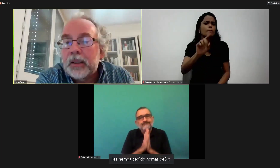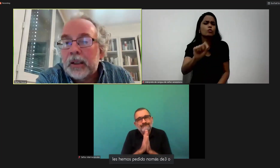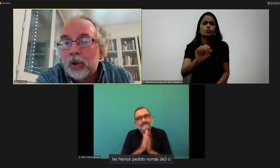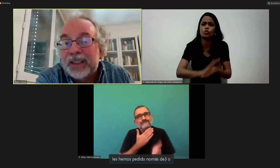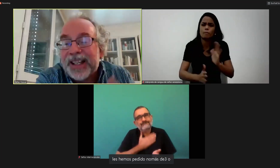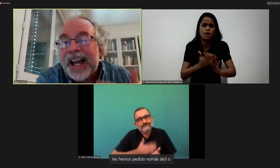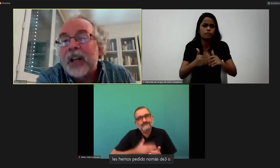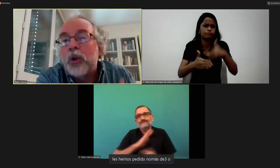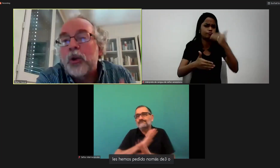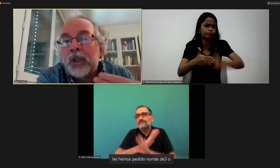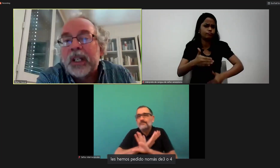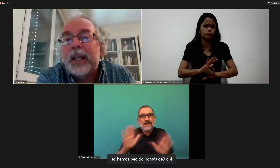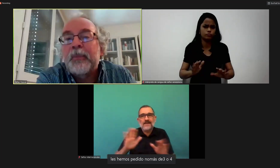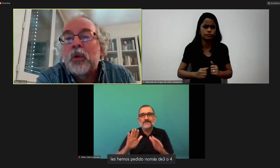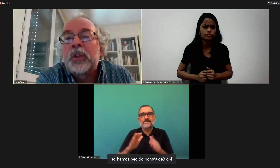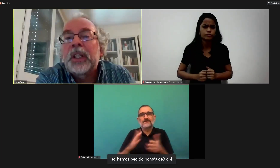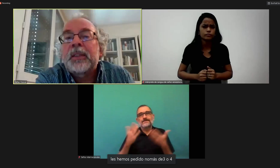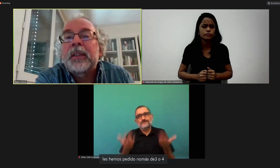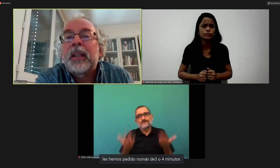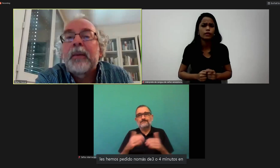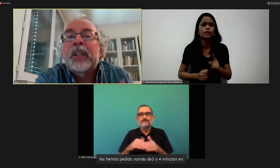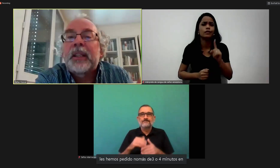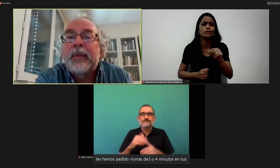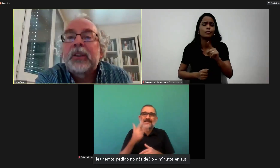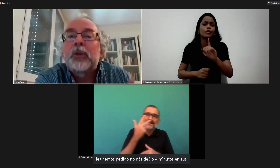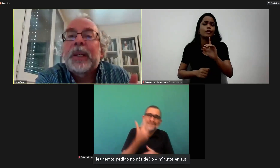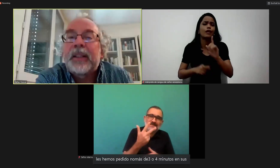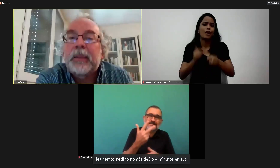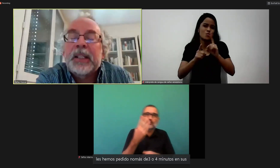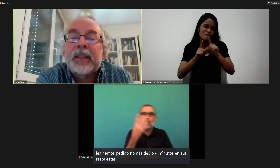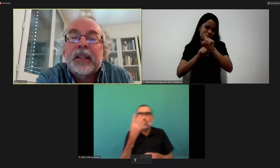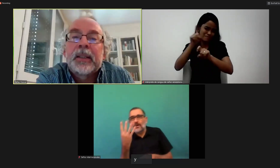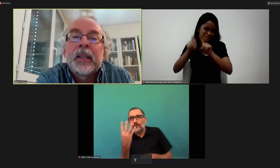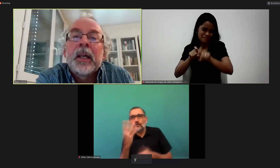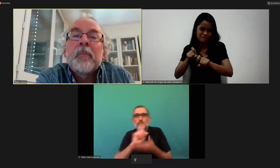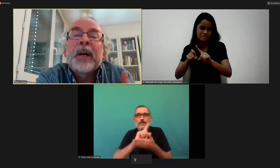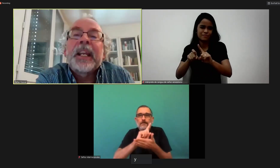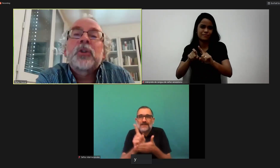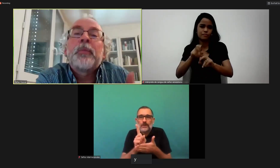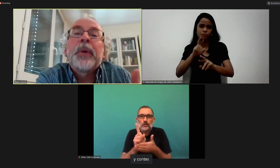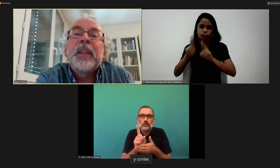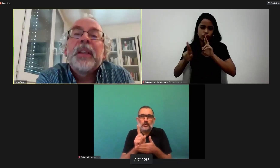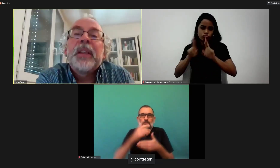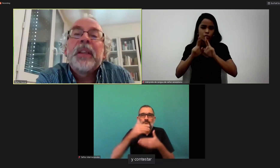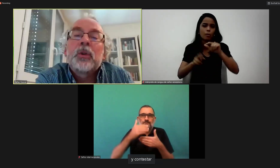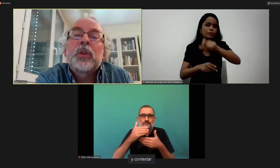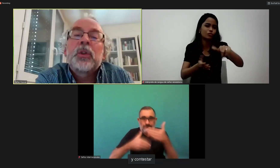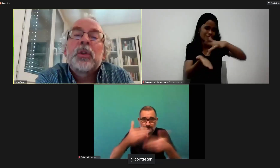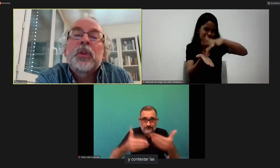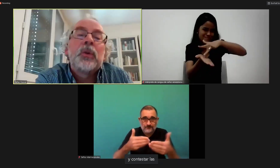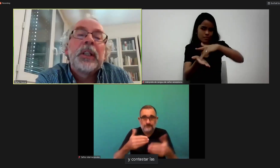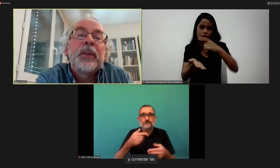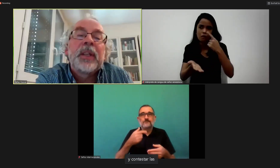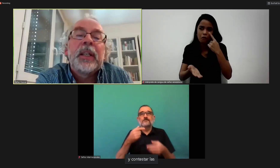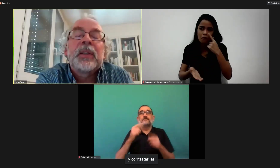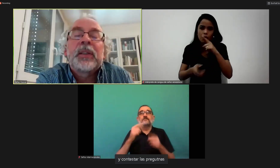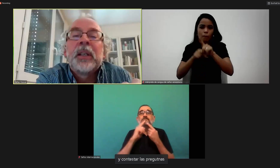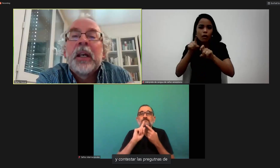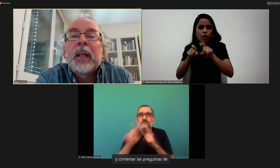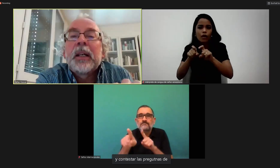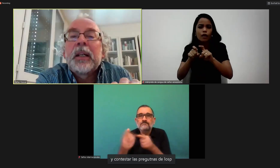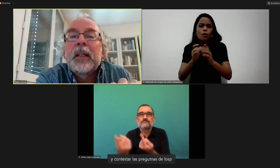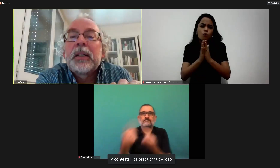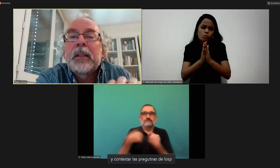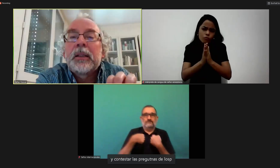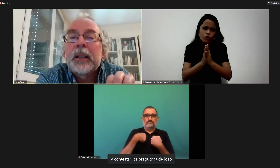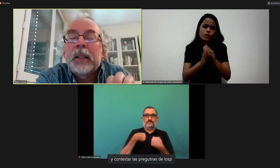también contestar algunas de las preguntas que vamos a recibir de los participantes. Para eso os pediríamos que